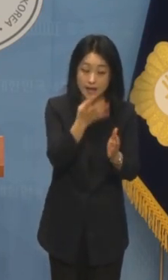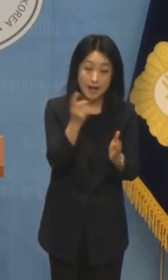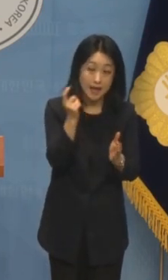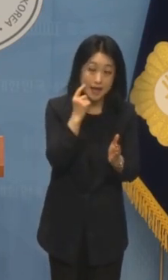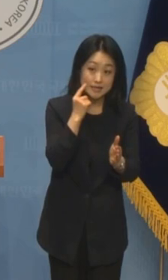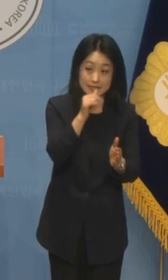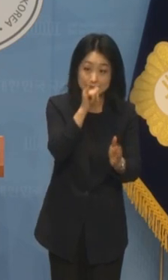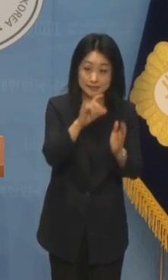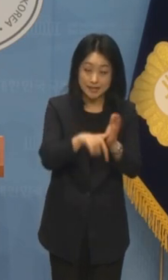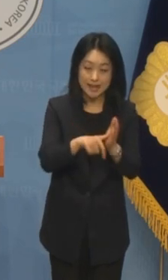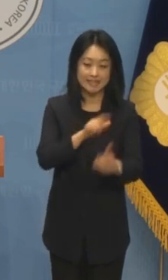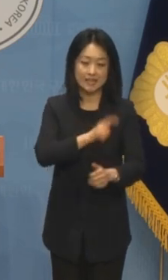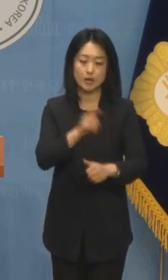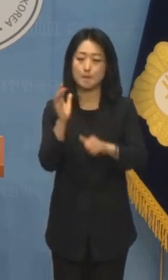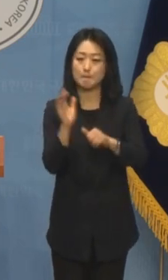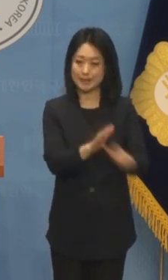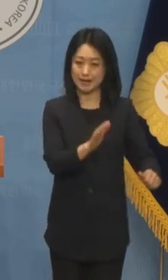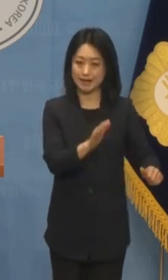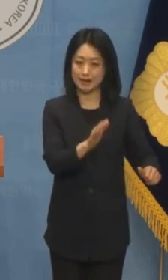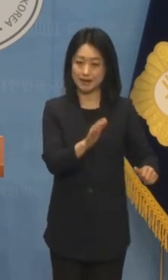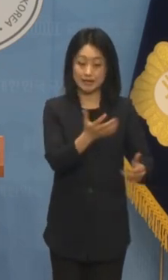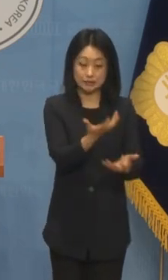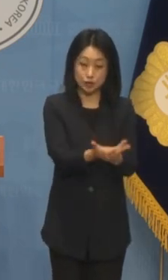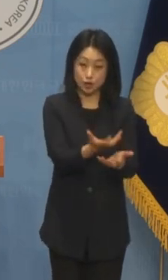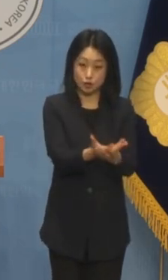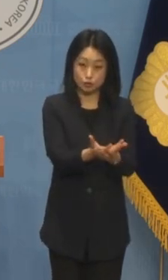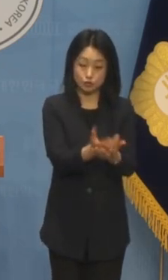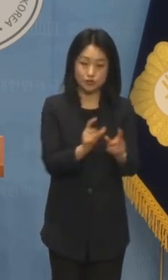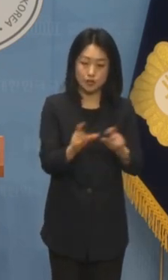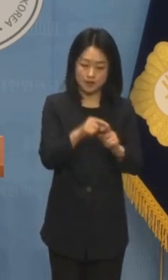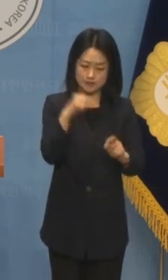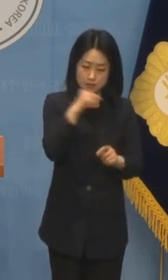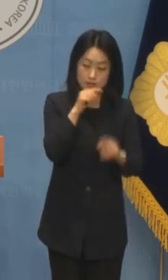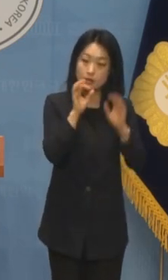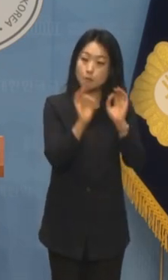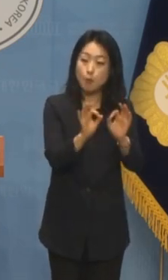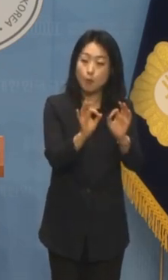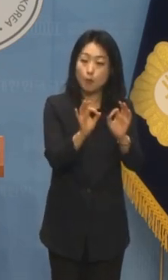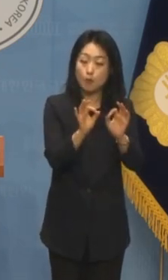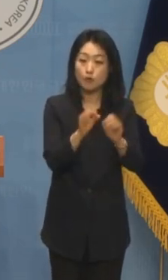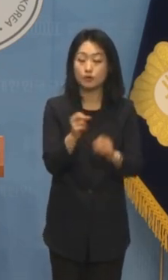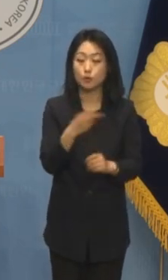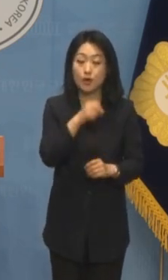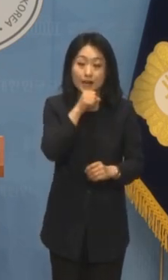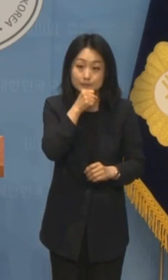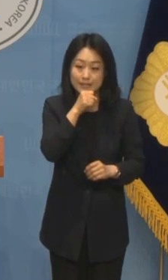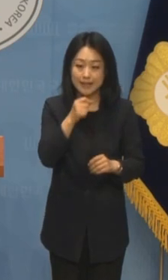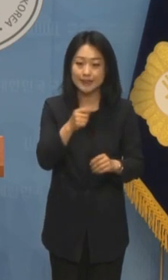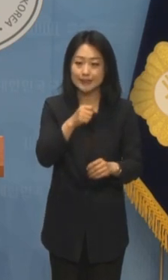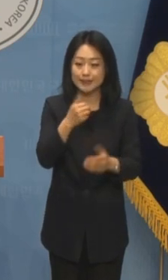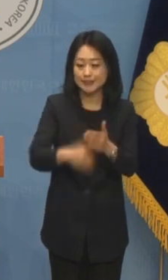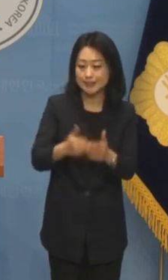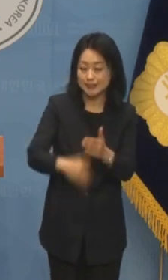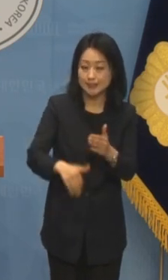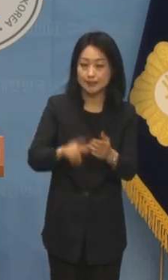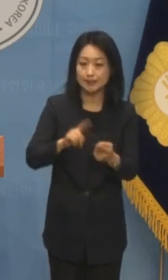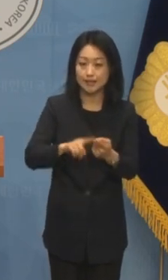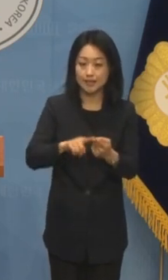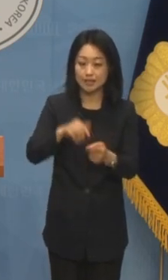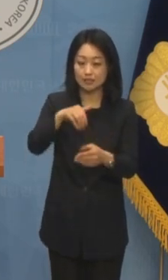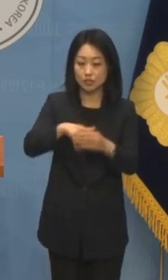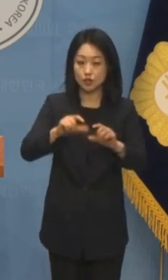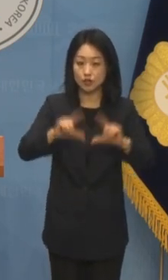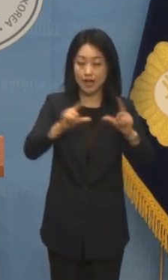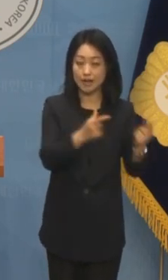조항을 명하여 후보자 제출서류 의무를 강화하고 감산 기준일을 당해 선거일로 통일하고